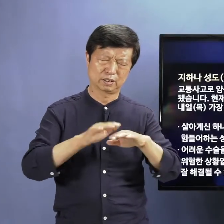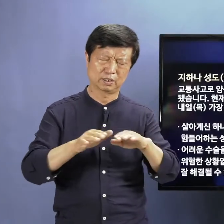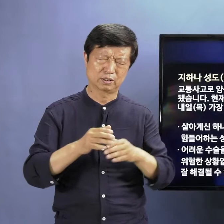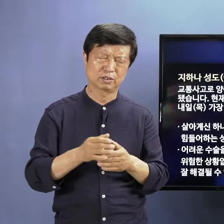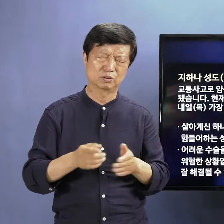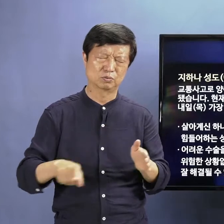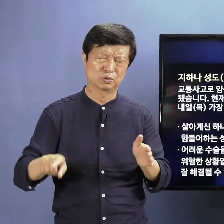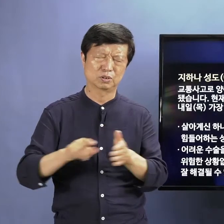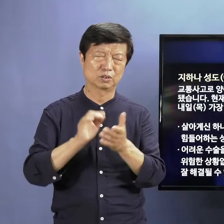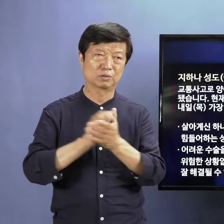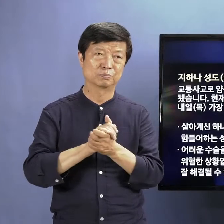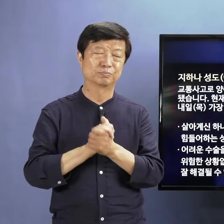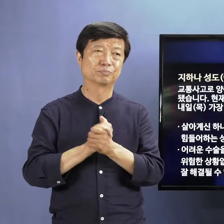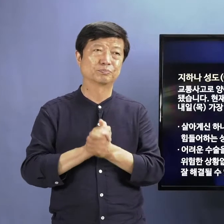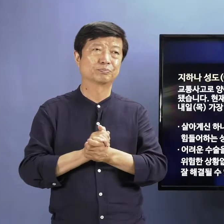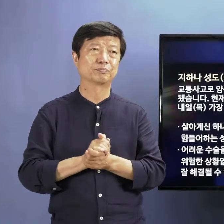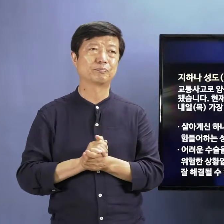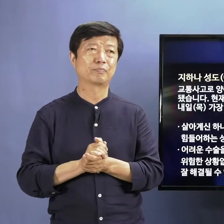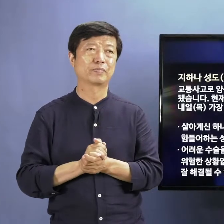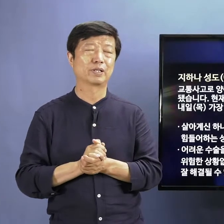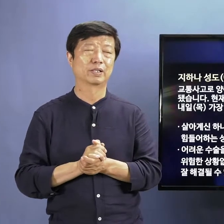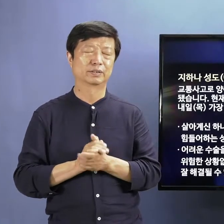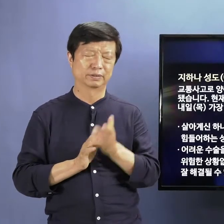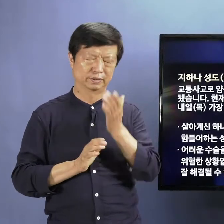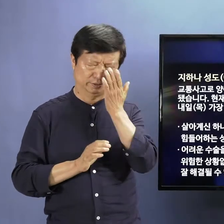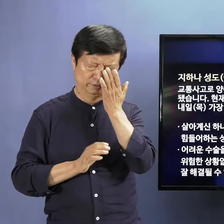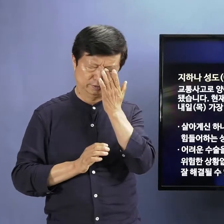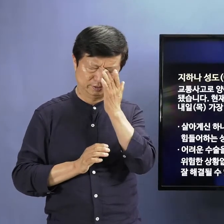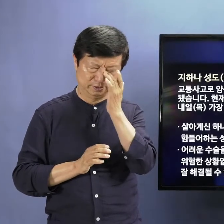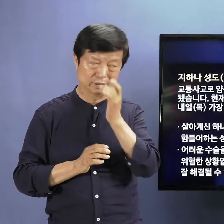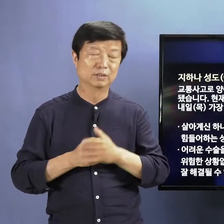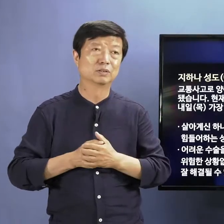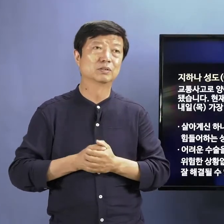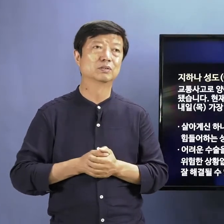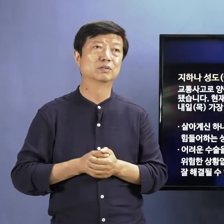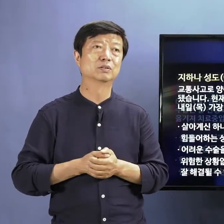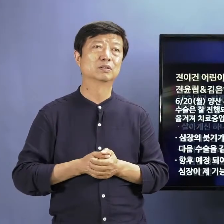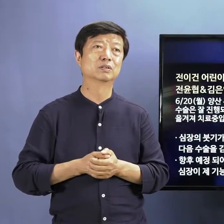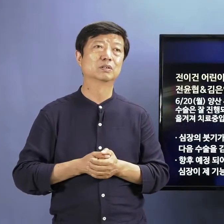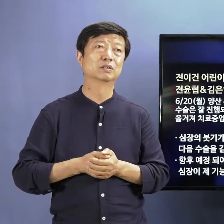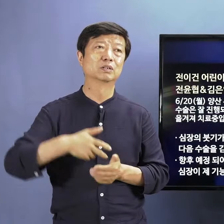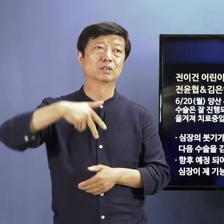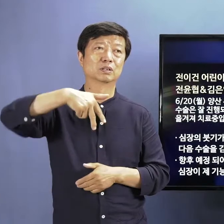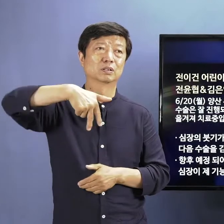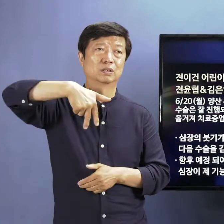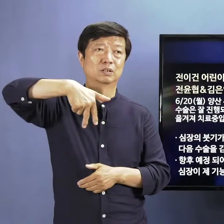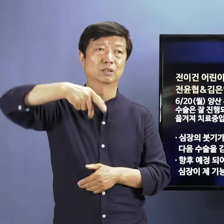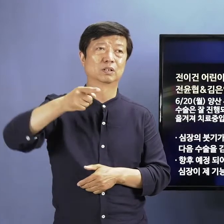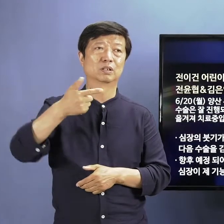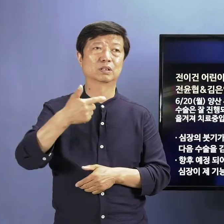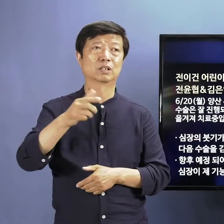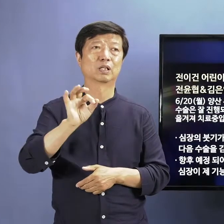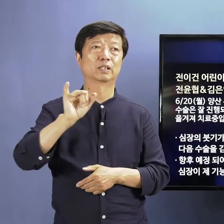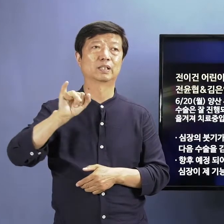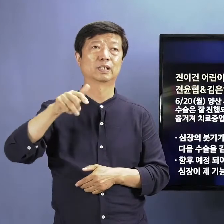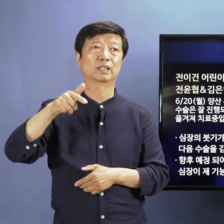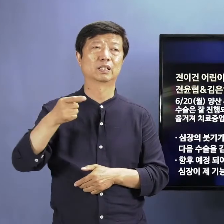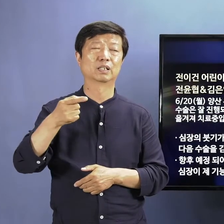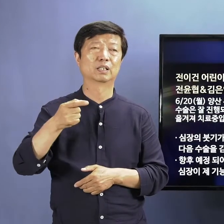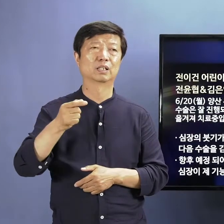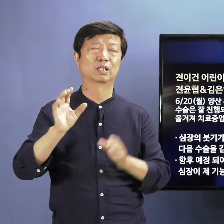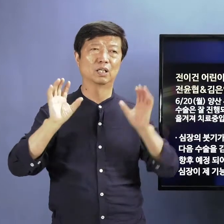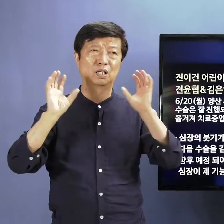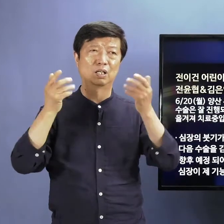성도님을 위해서 이 시간 우리가 또 기도하기 원합니다. 또 하나, 우리 전이건 어린이 이제 1살입니다.